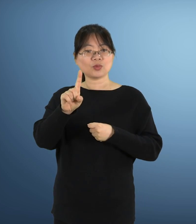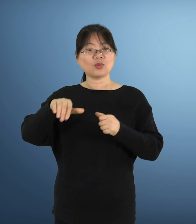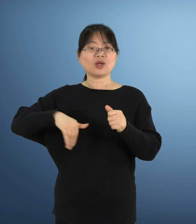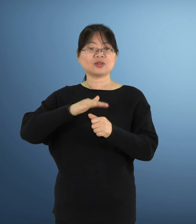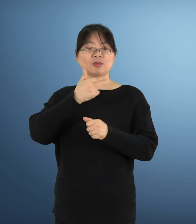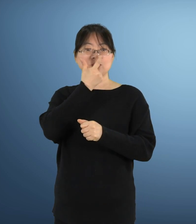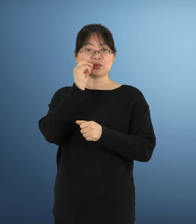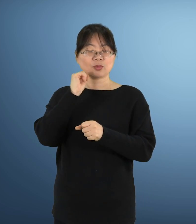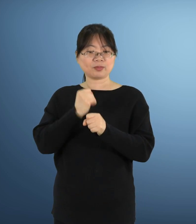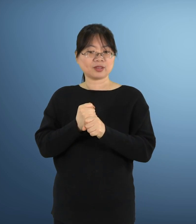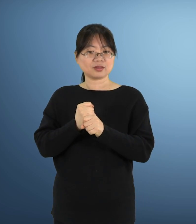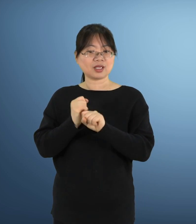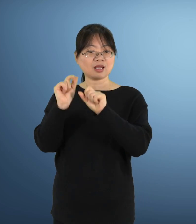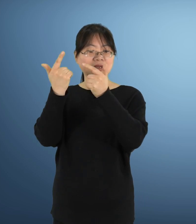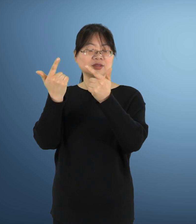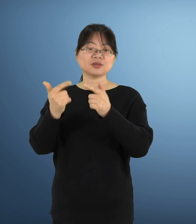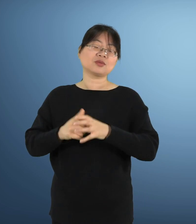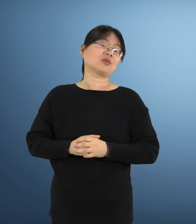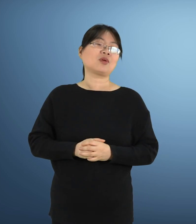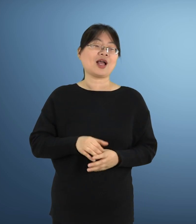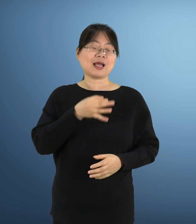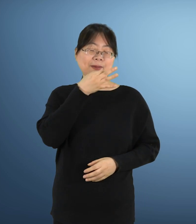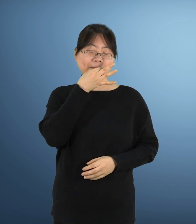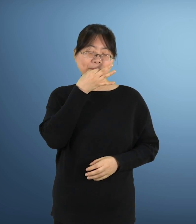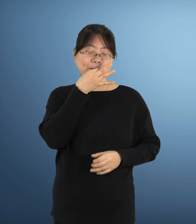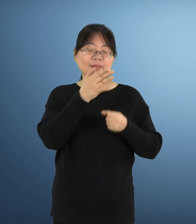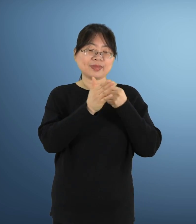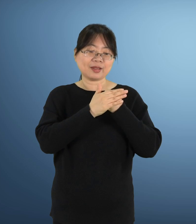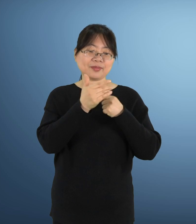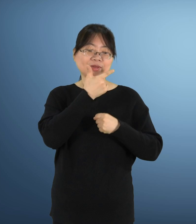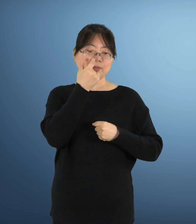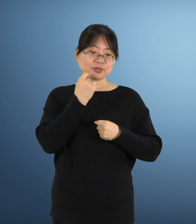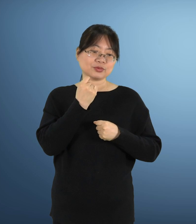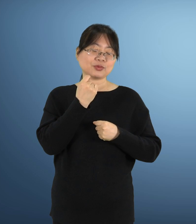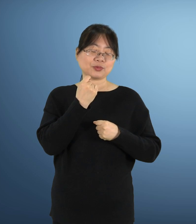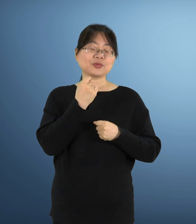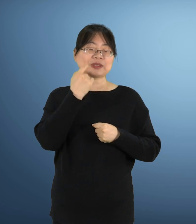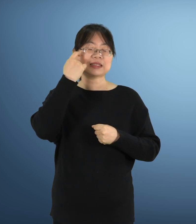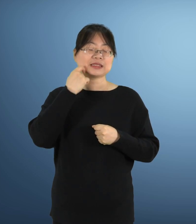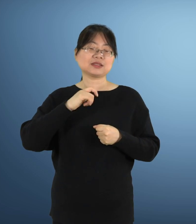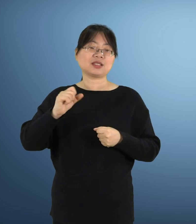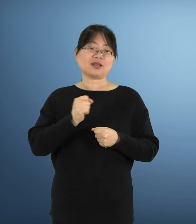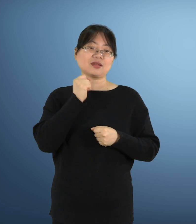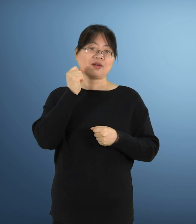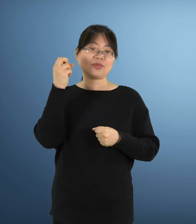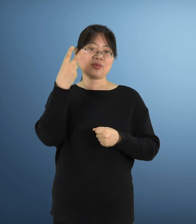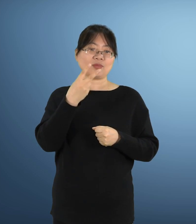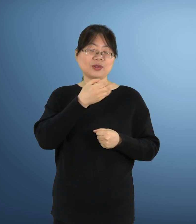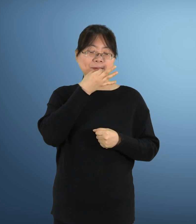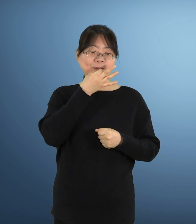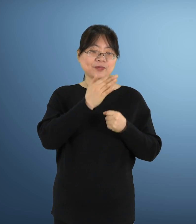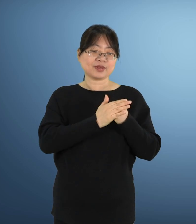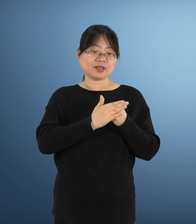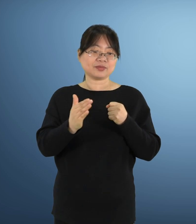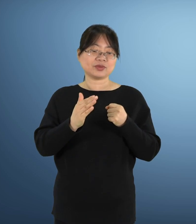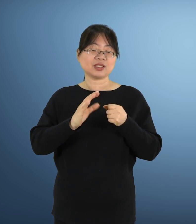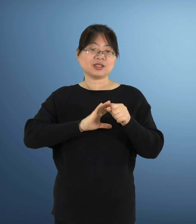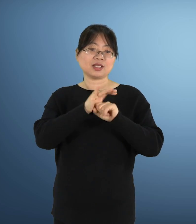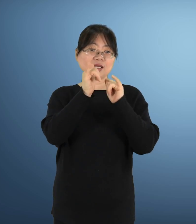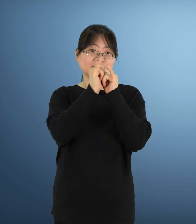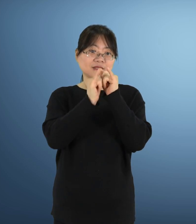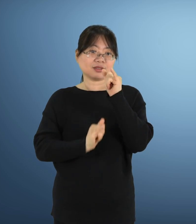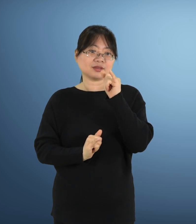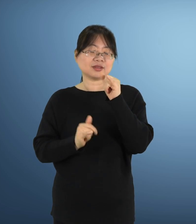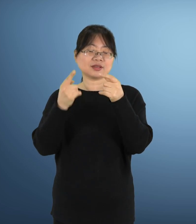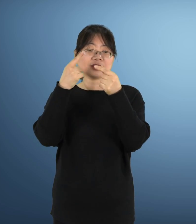환경이 부족하게 만든 게 아니라 탐욕이 부족하게 만들었습니다. 그리고 그 탐욕으로 인류는